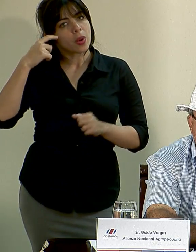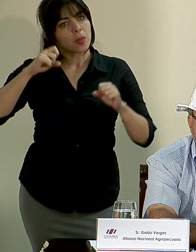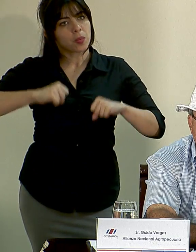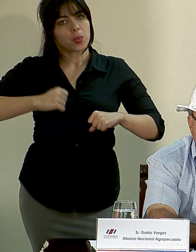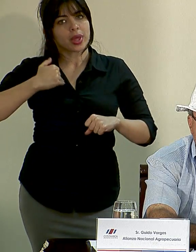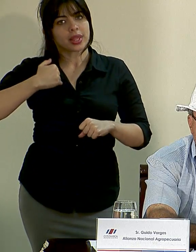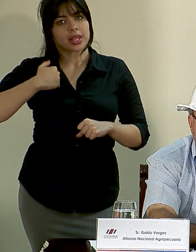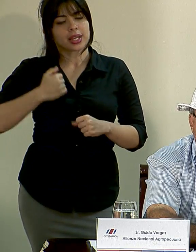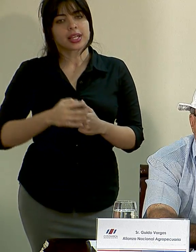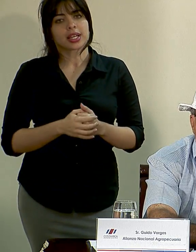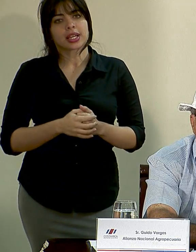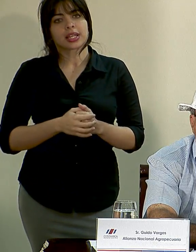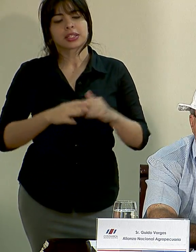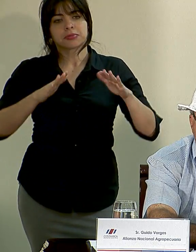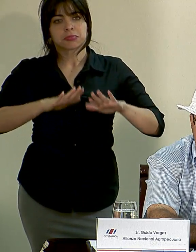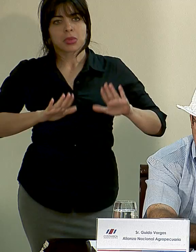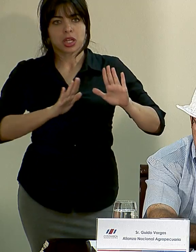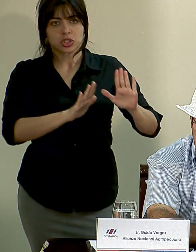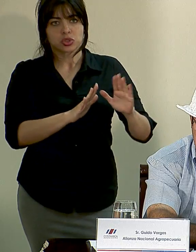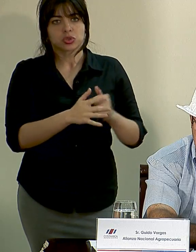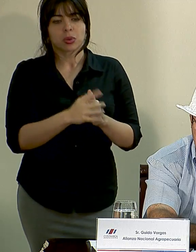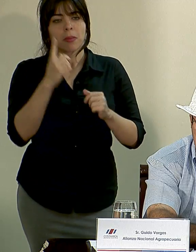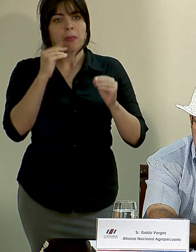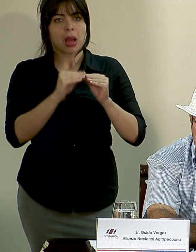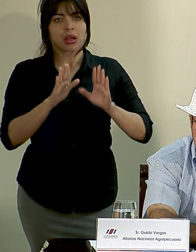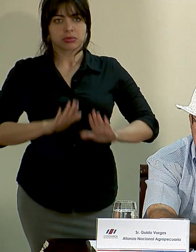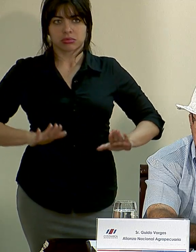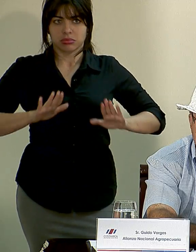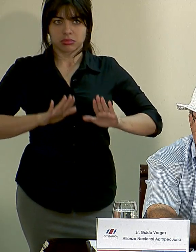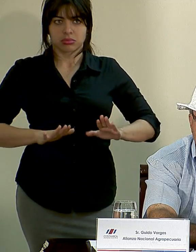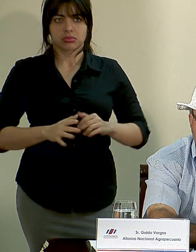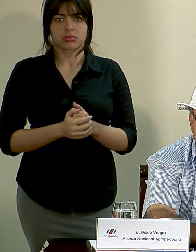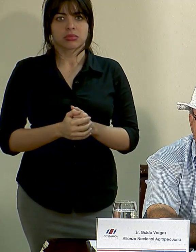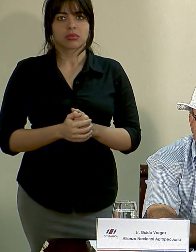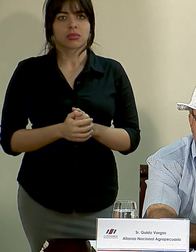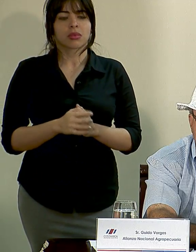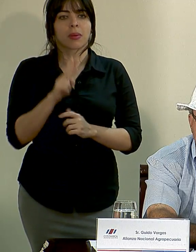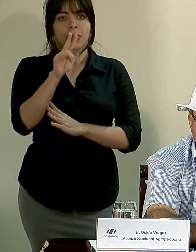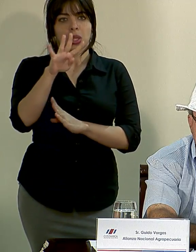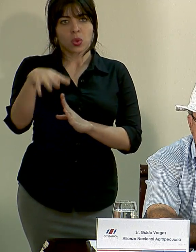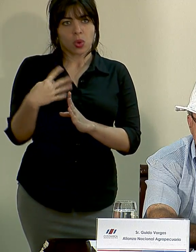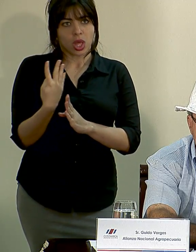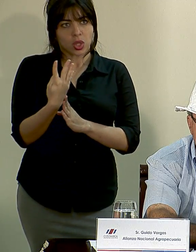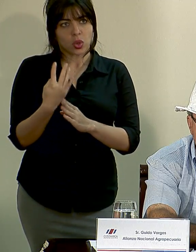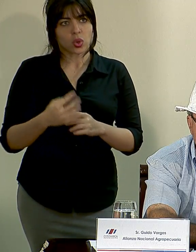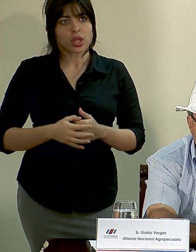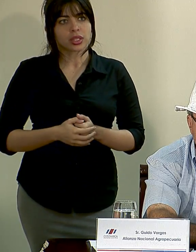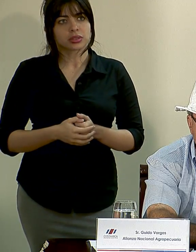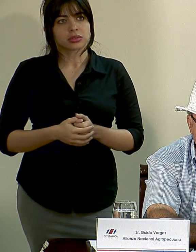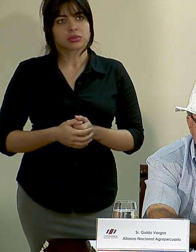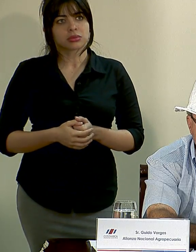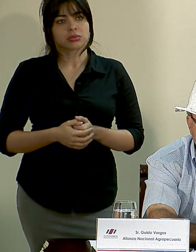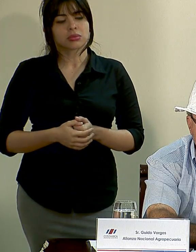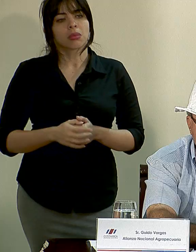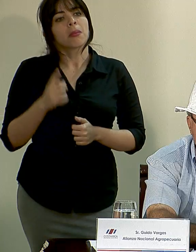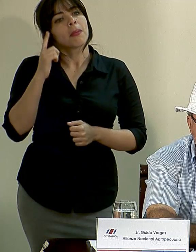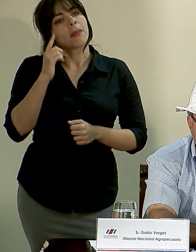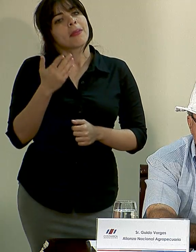tenga el espacio, la tranquilidad de 24 horas para